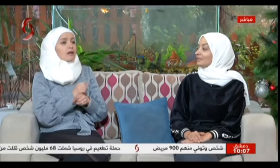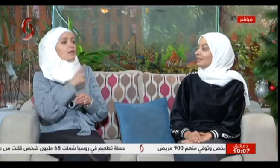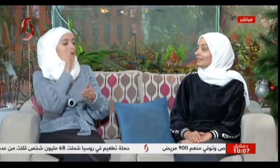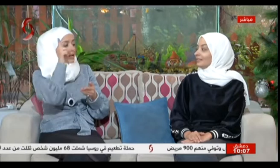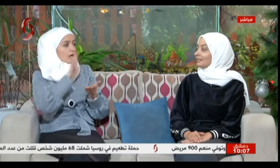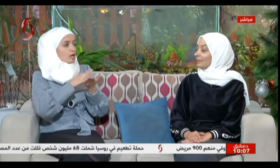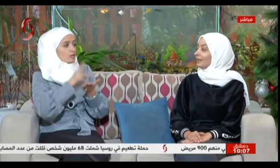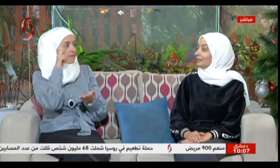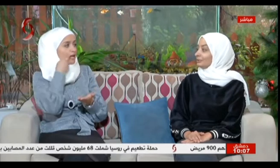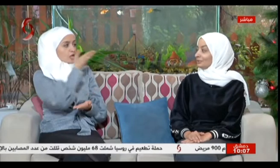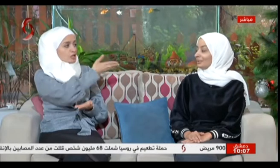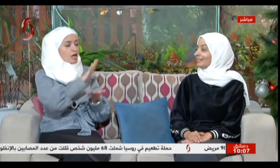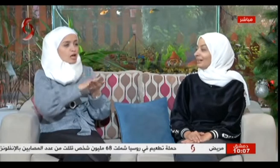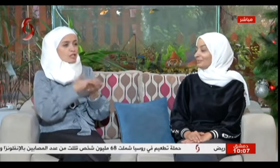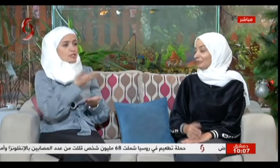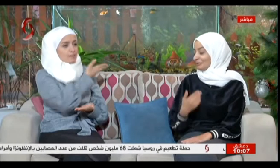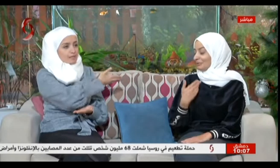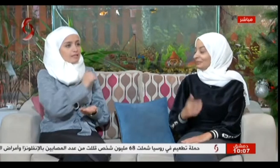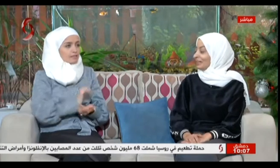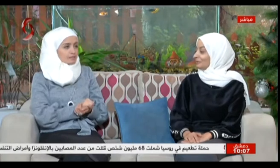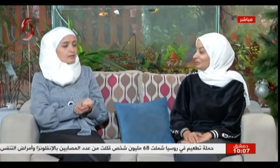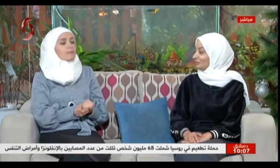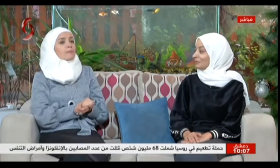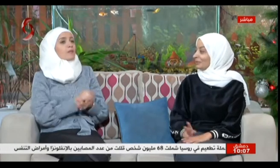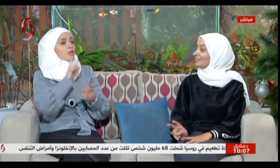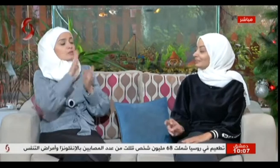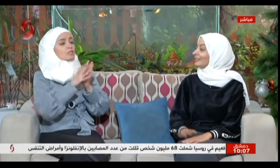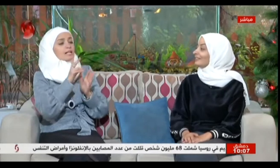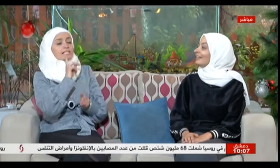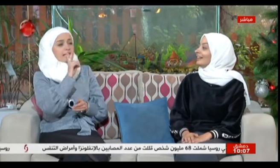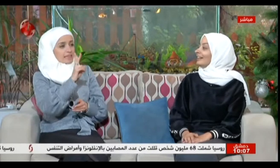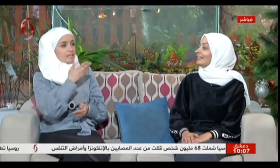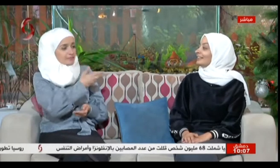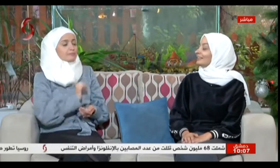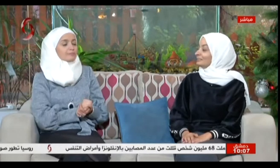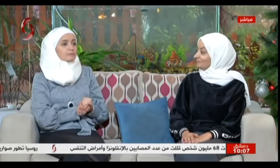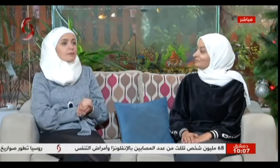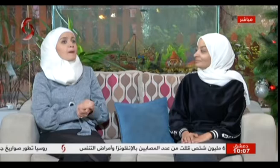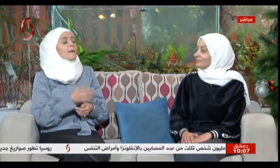برسالة الماجستير تبعي. شكرا للمترجمين فرح مترجمة لغة إشارة.